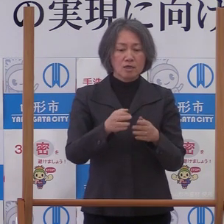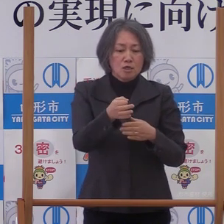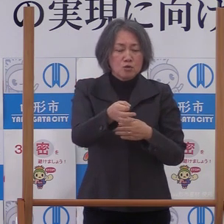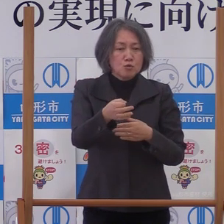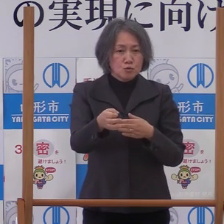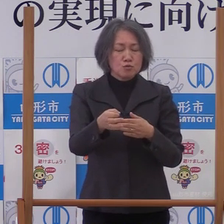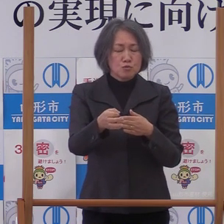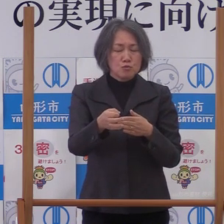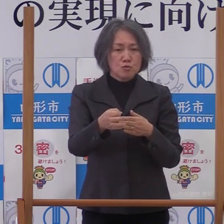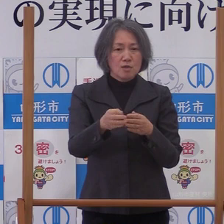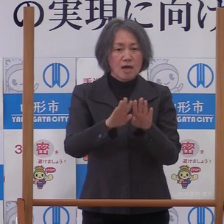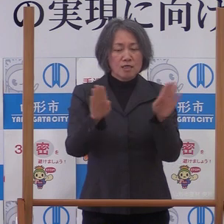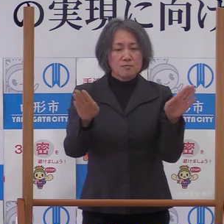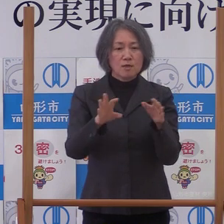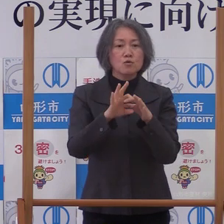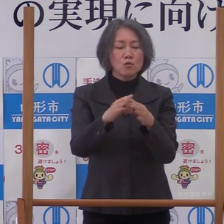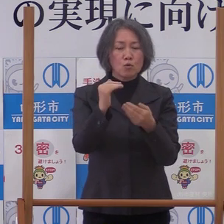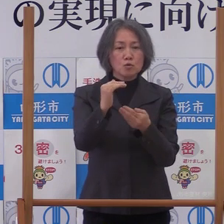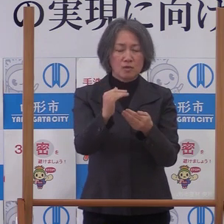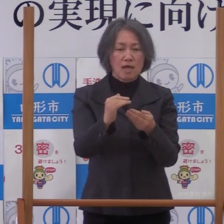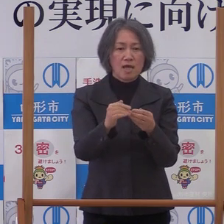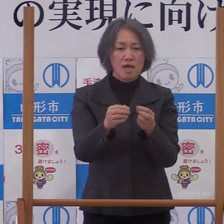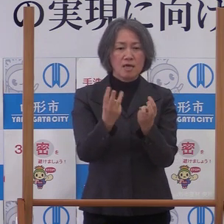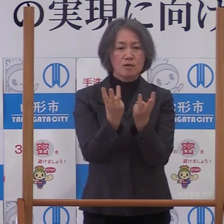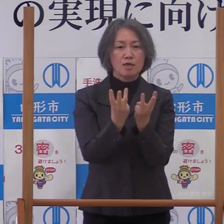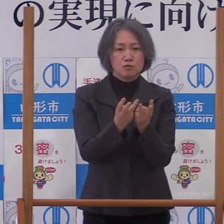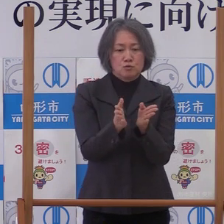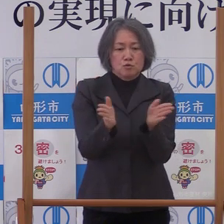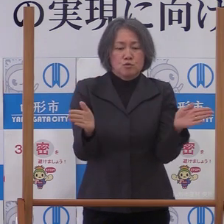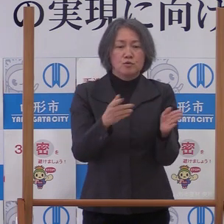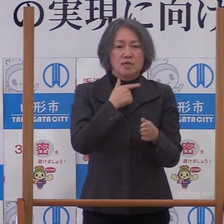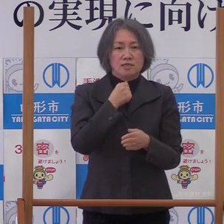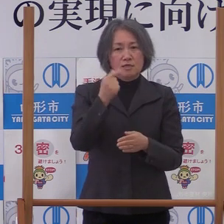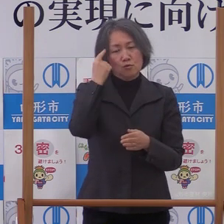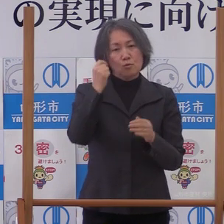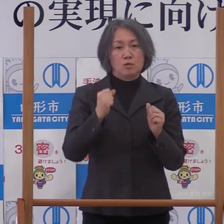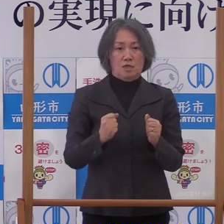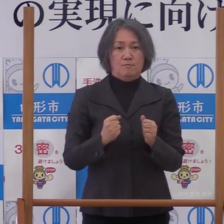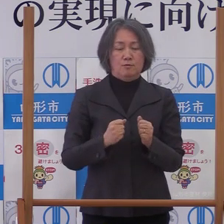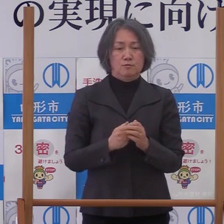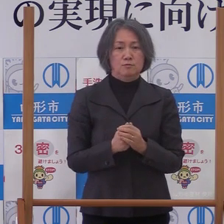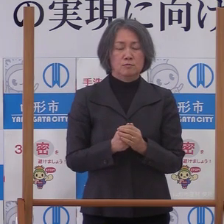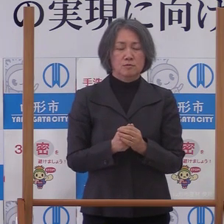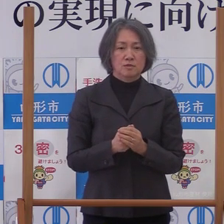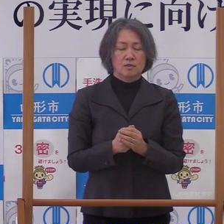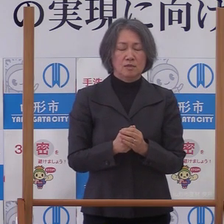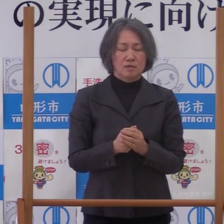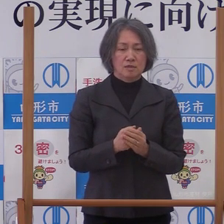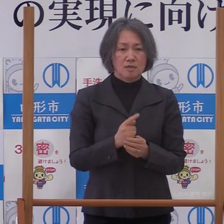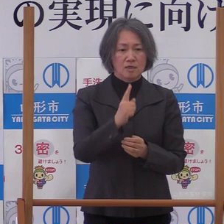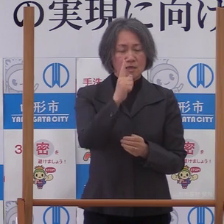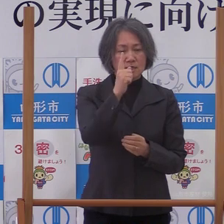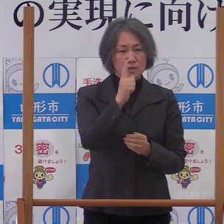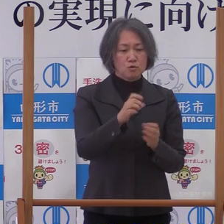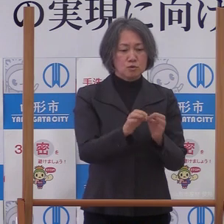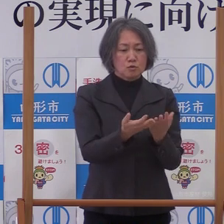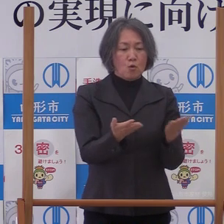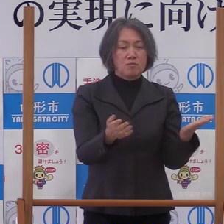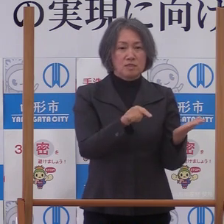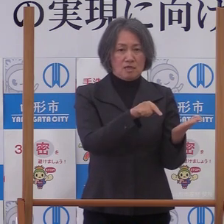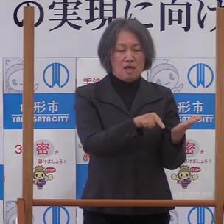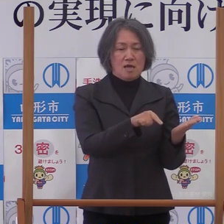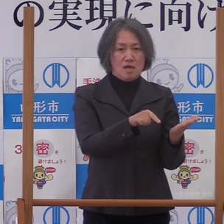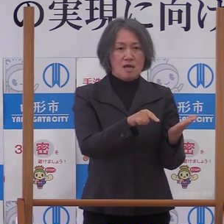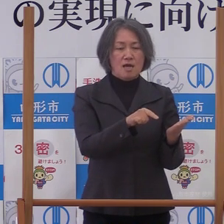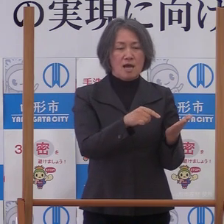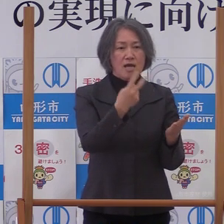設けることによって件数を拡大していきたいというように考えてございます。1店舗の、事業者さん、こち